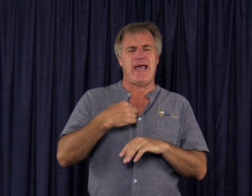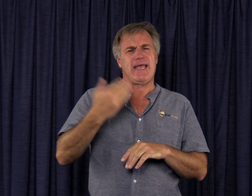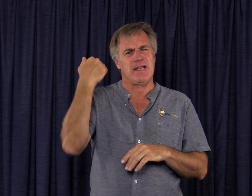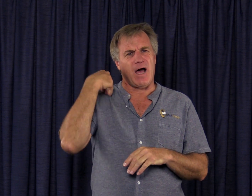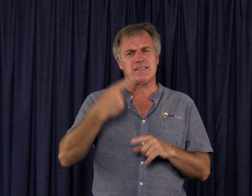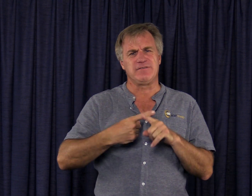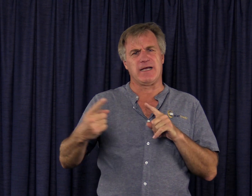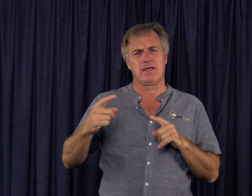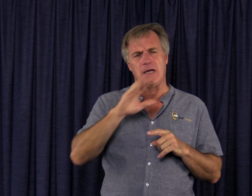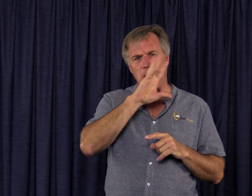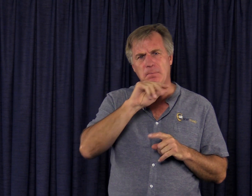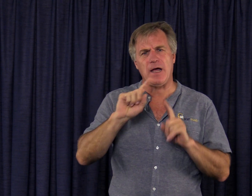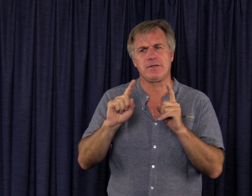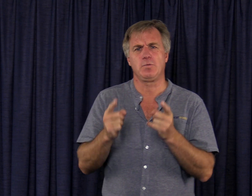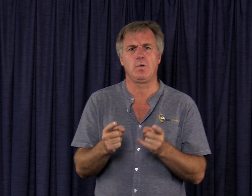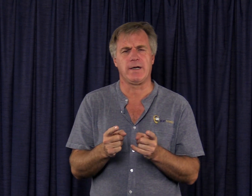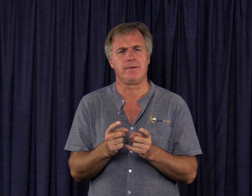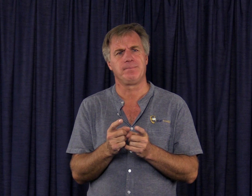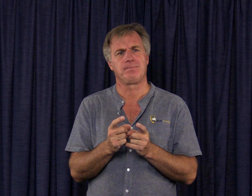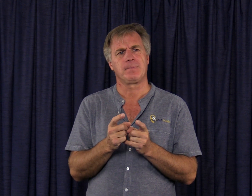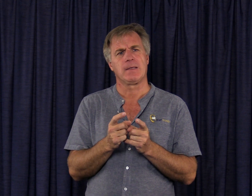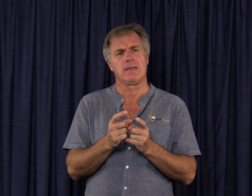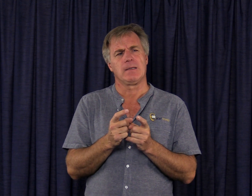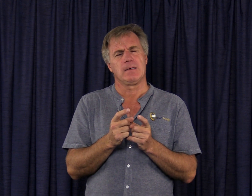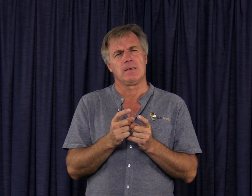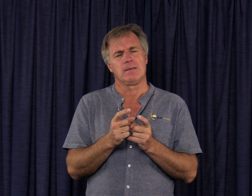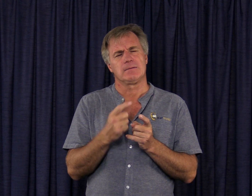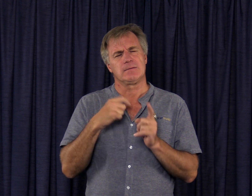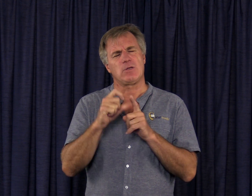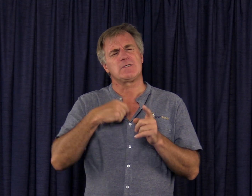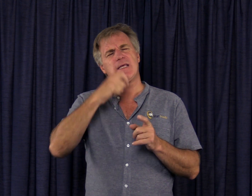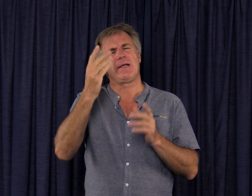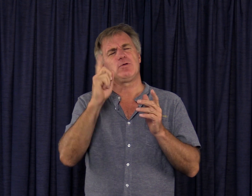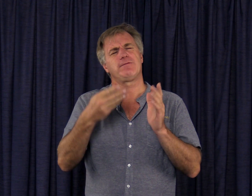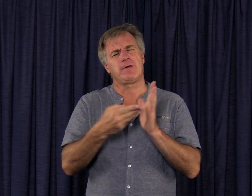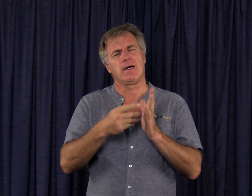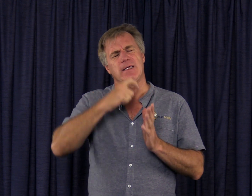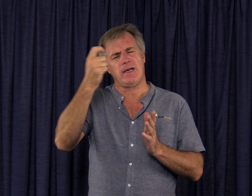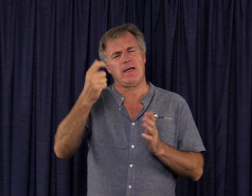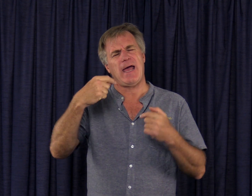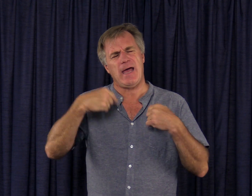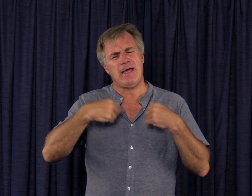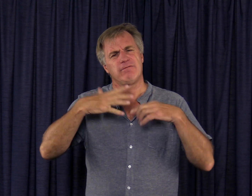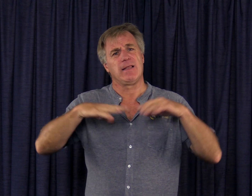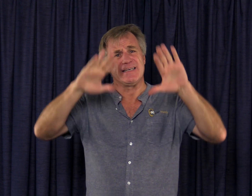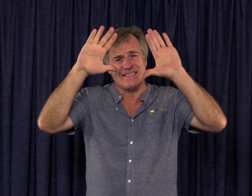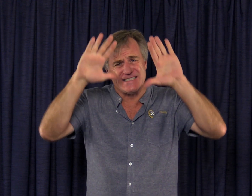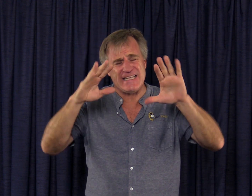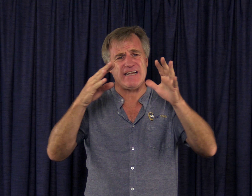Ek het laas week gepraat oor dat ons die Heere moet vragen. Heere, ek wil een seën